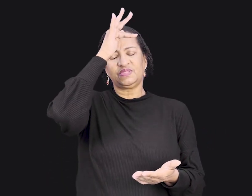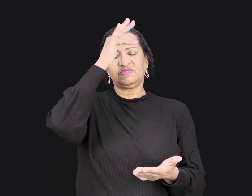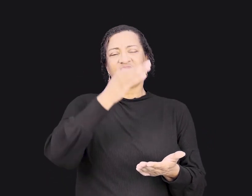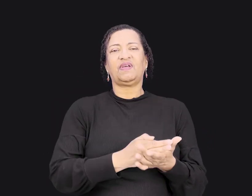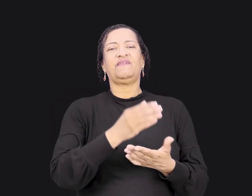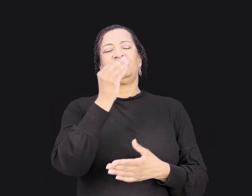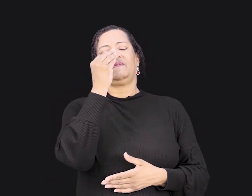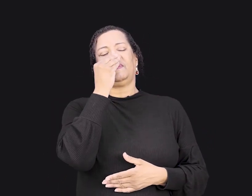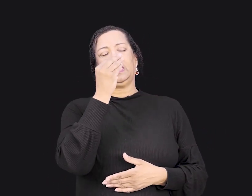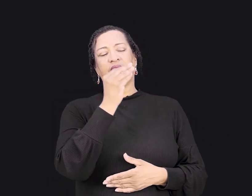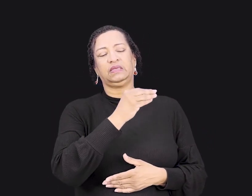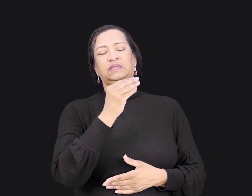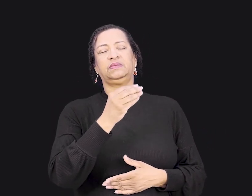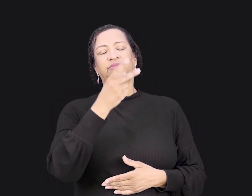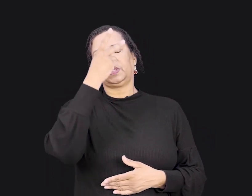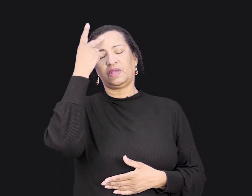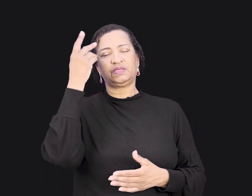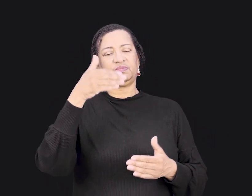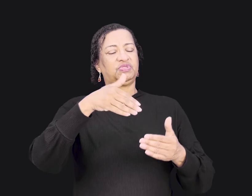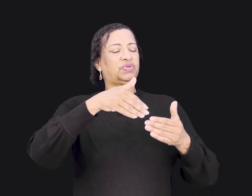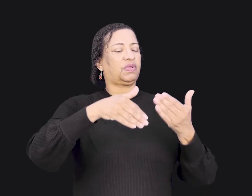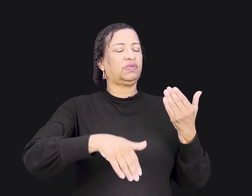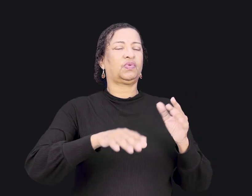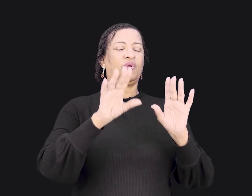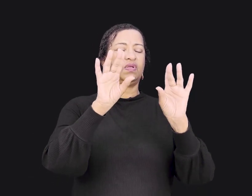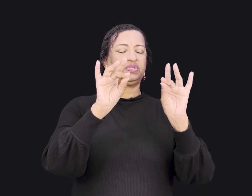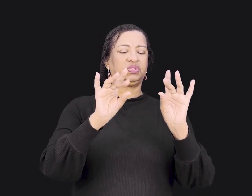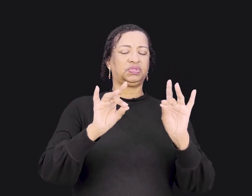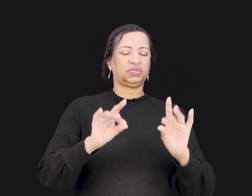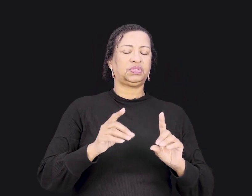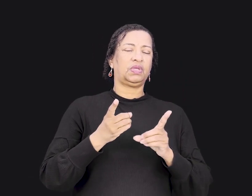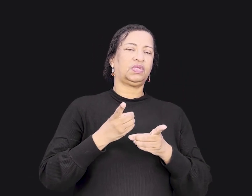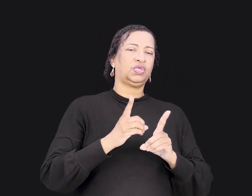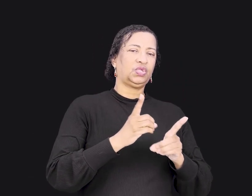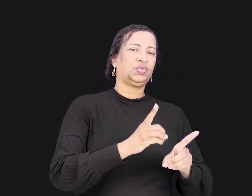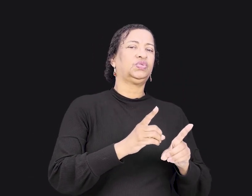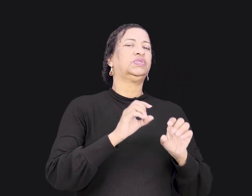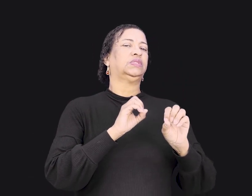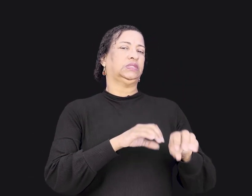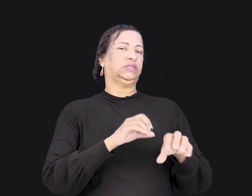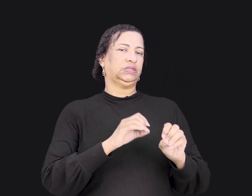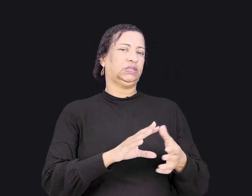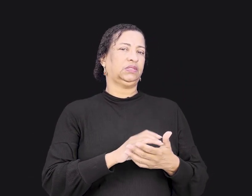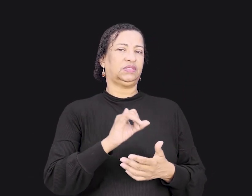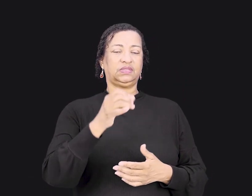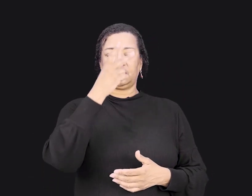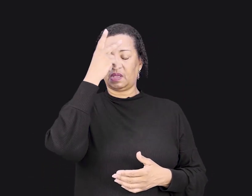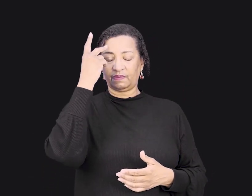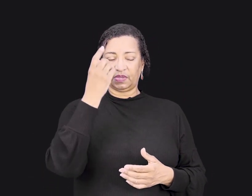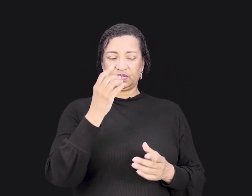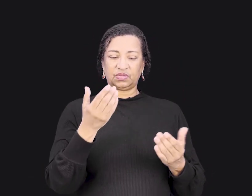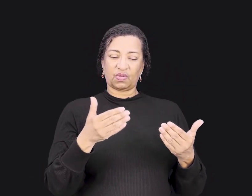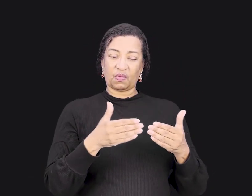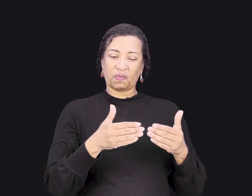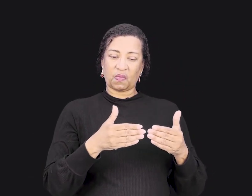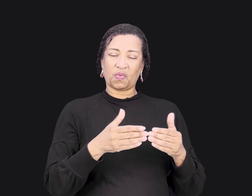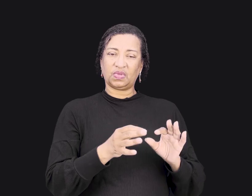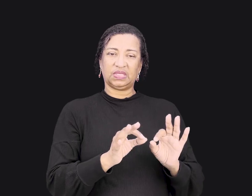rejeitam aqueles que não concordam com cada um dos detalhes doutrinários ensinados. Se a pessoa não concordar, tintim por tintim,